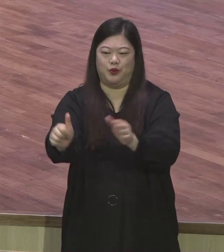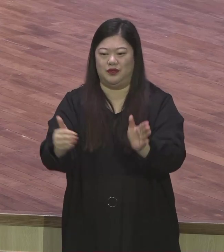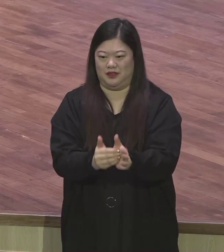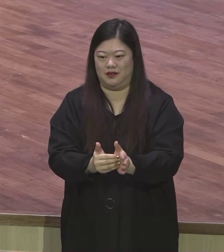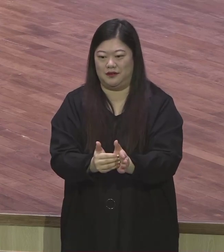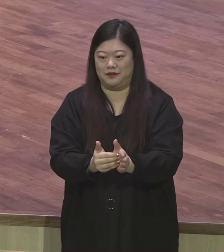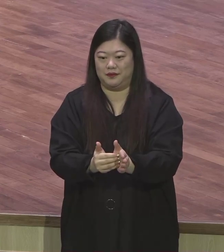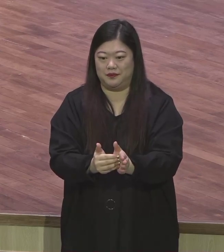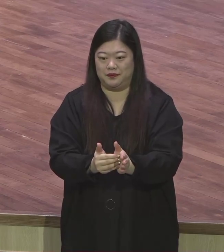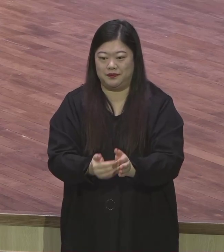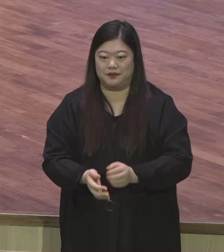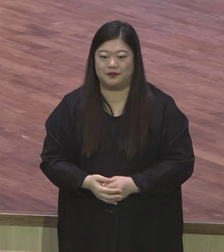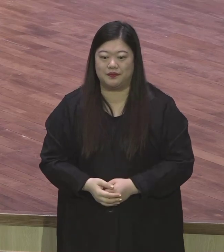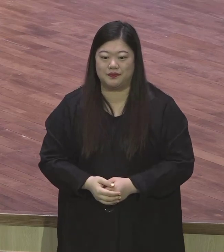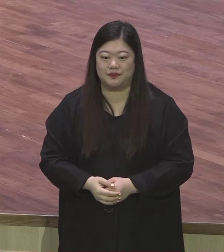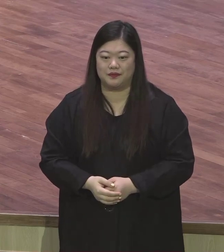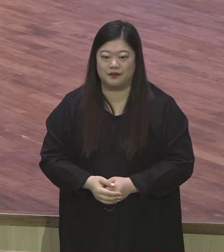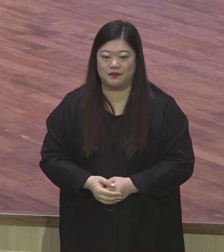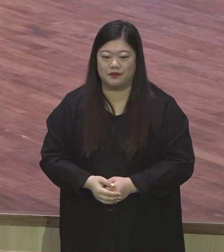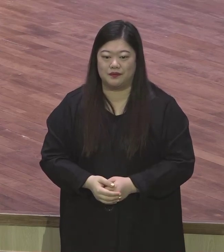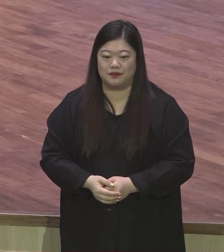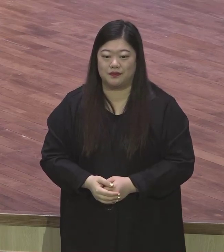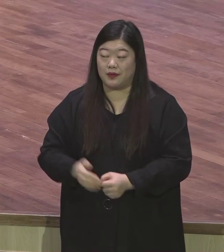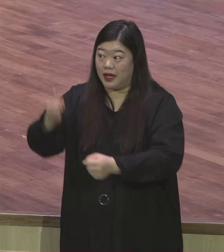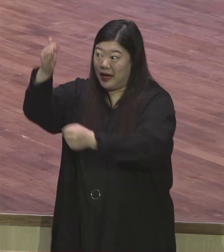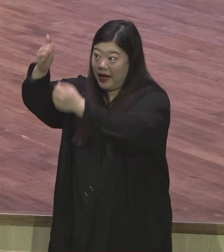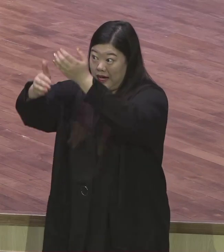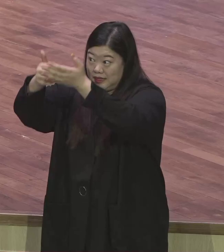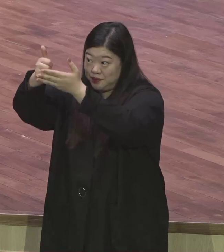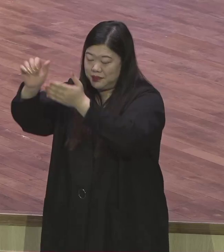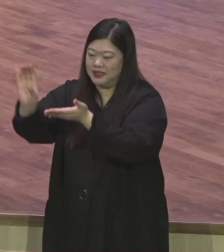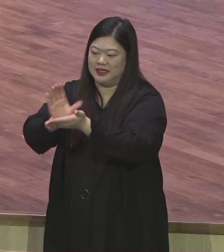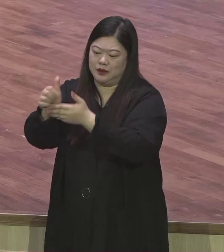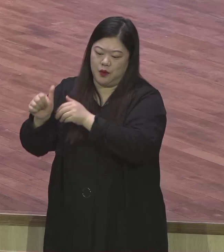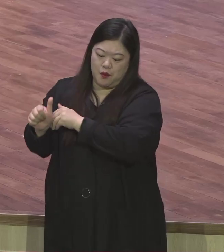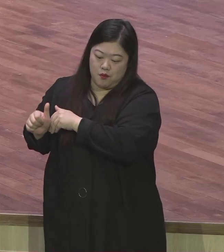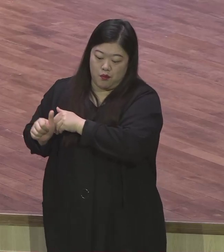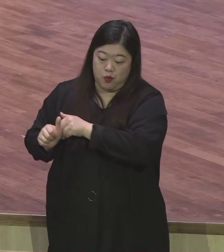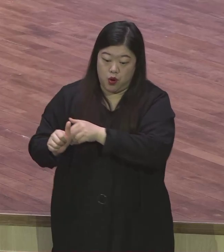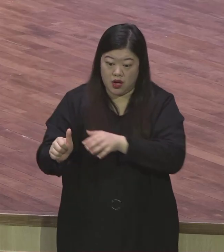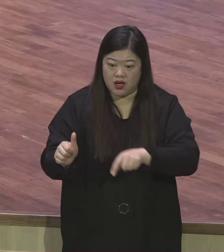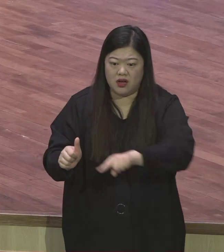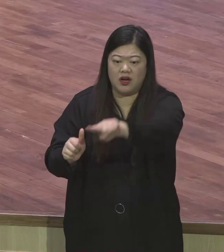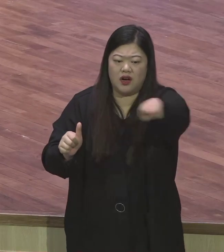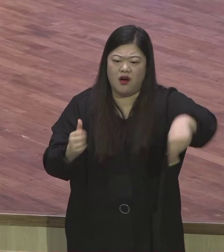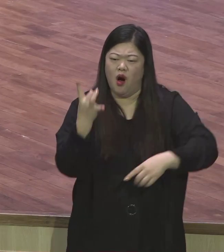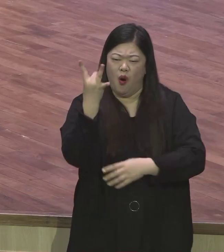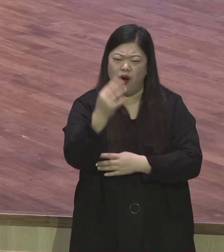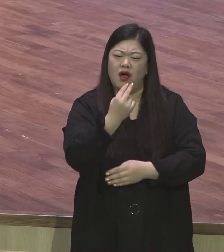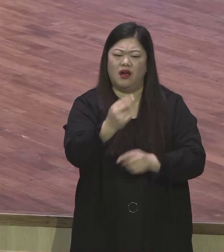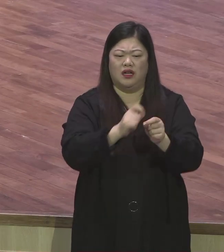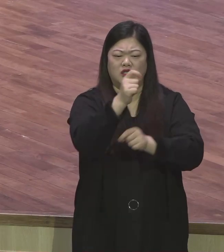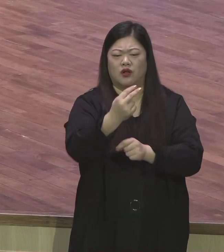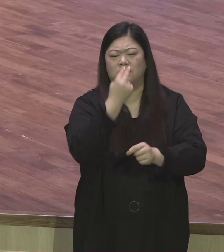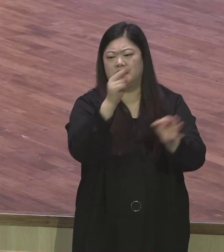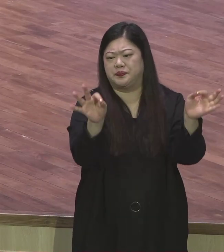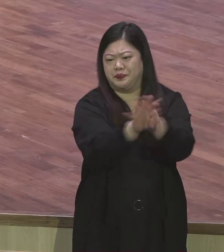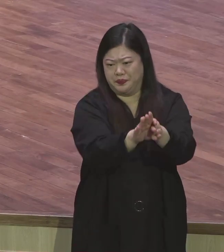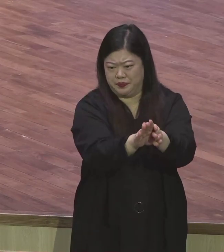그렇습니다. 그리스도를 통해서 우리로 영생을 얻게 하시려고, 다시 말하면 우리를 구원해